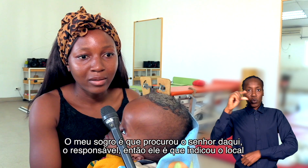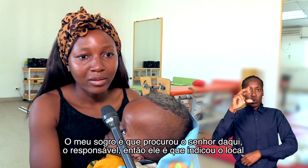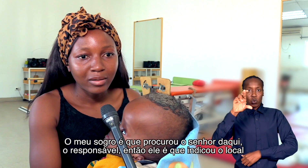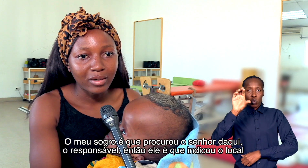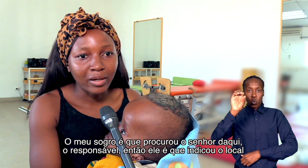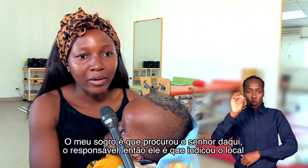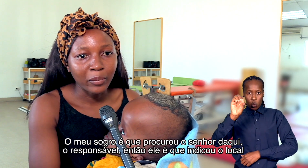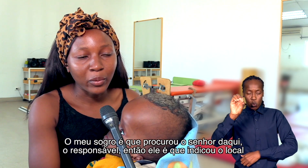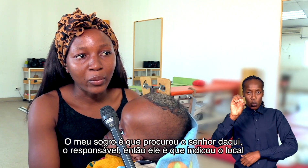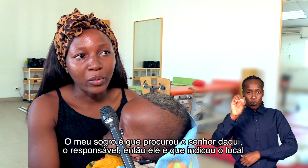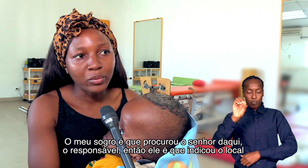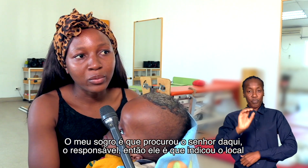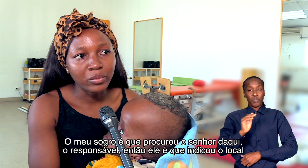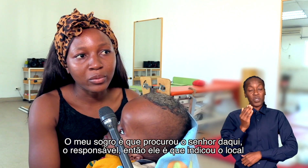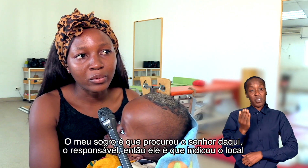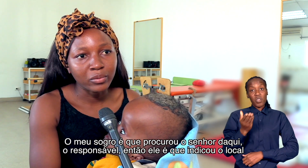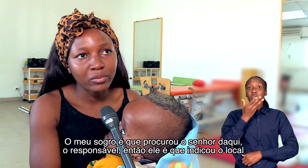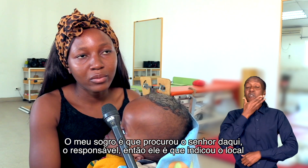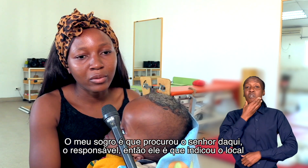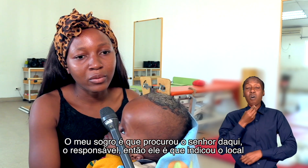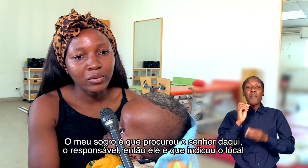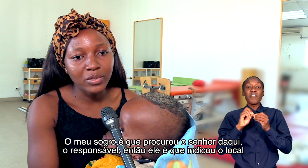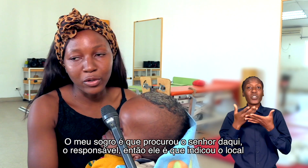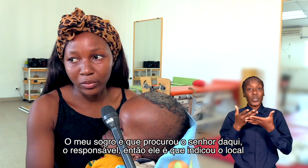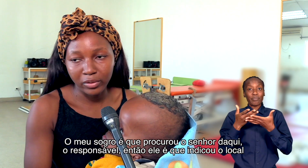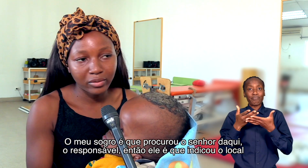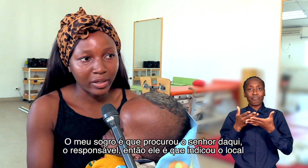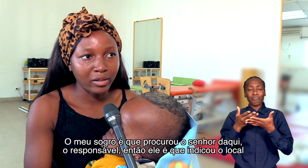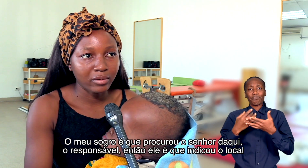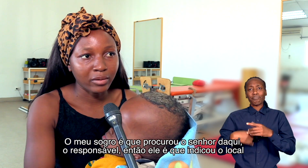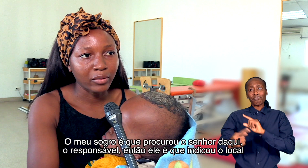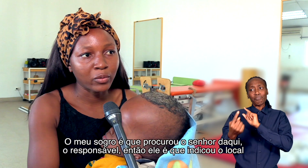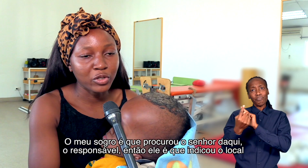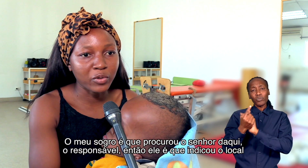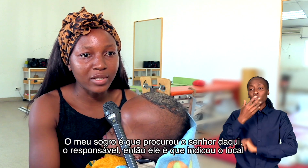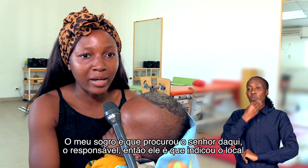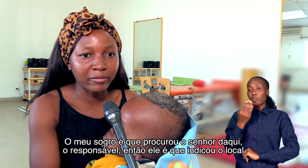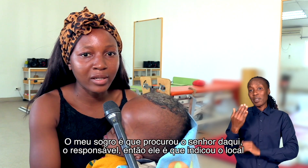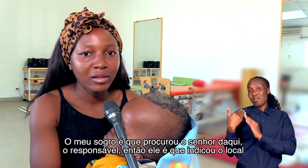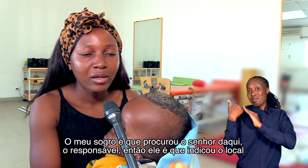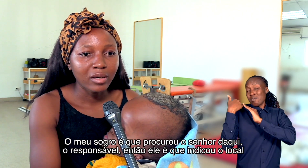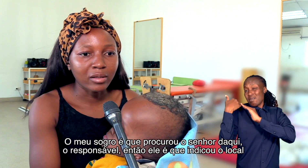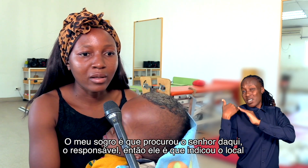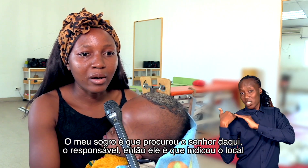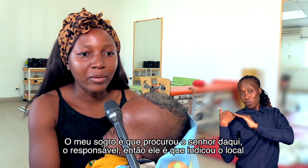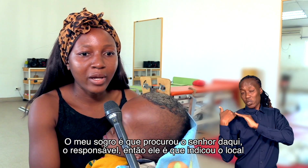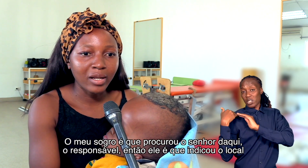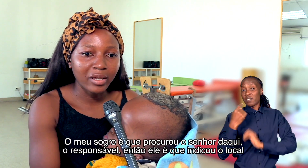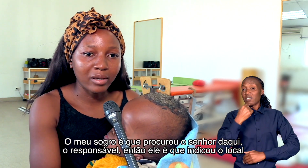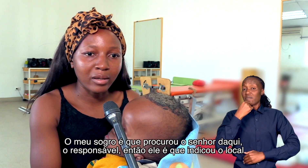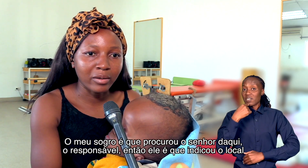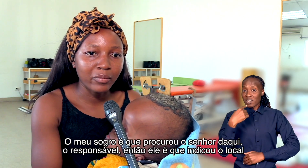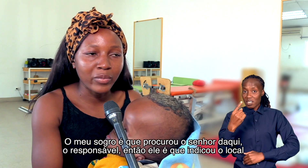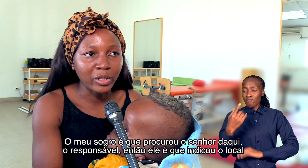que procurou o senhor daqui, o responsável. Então,